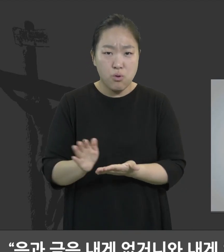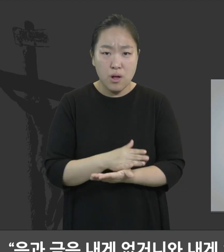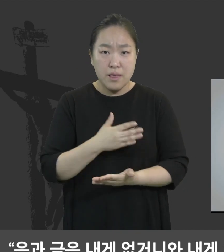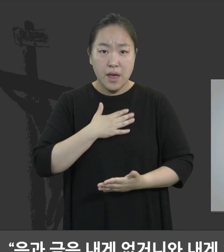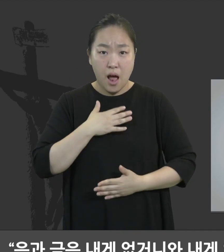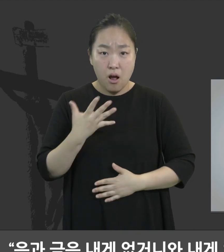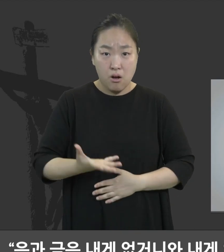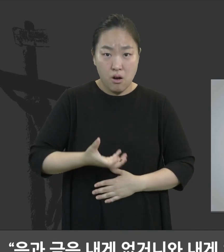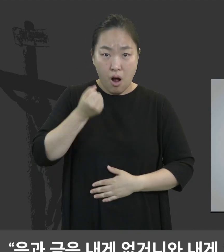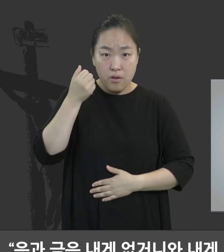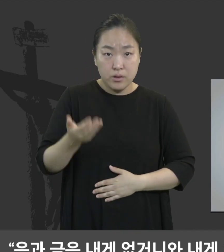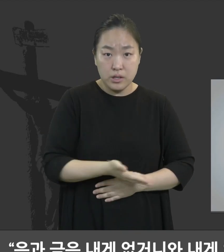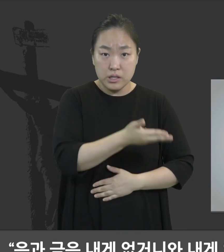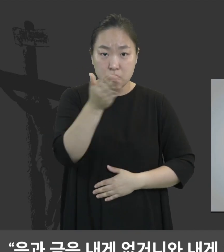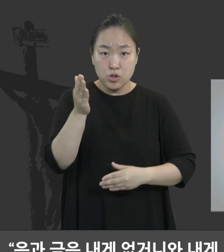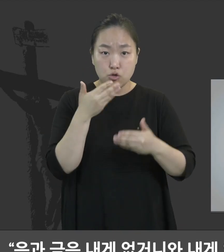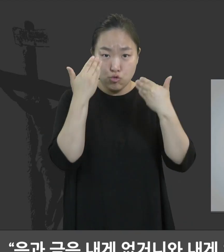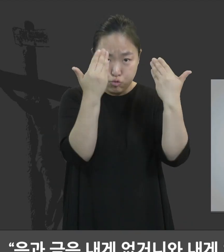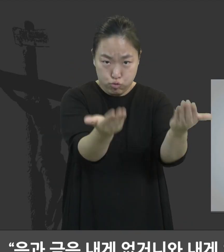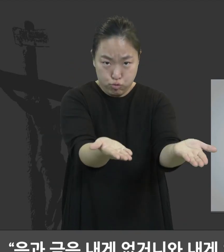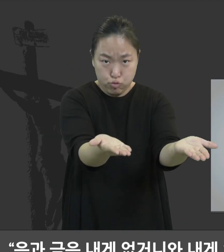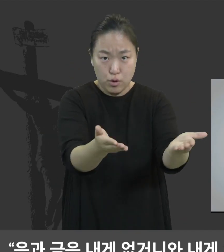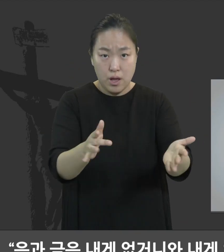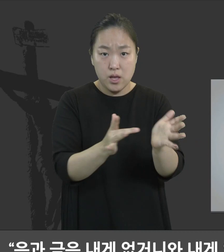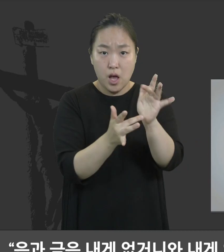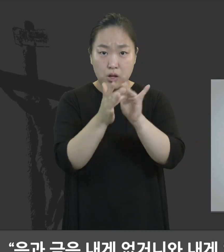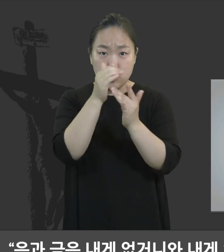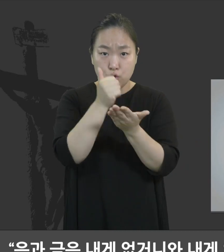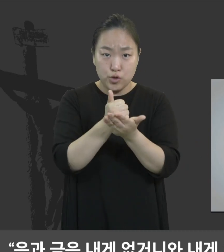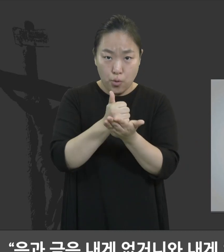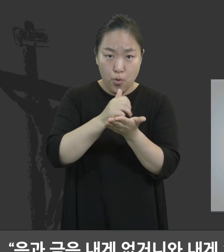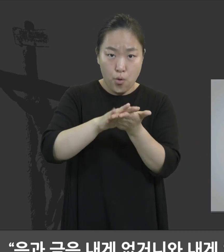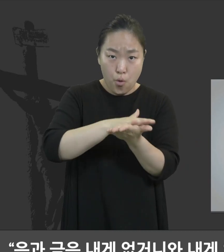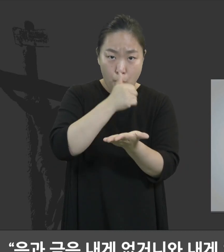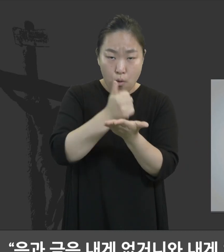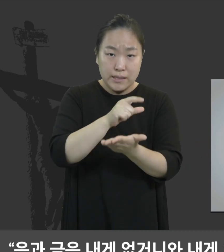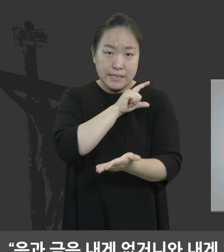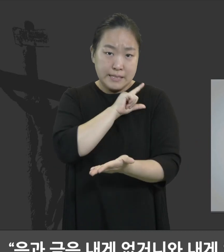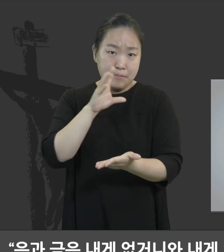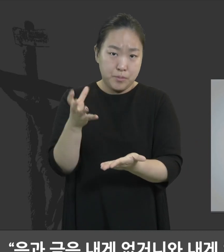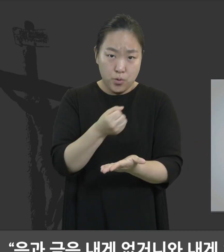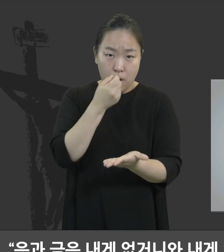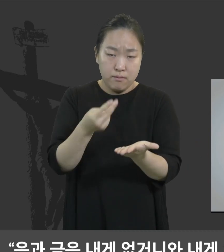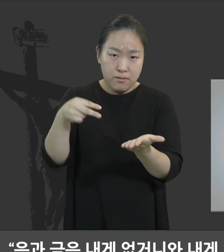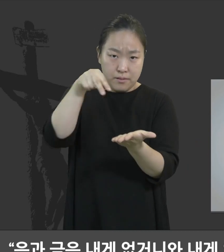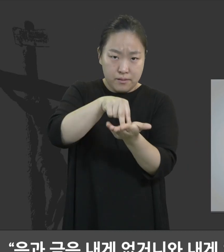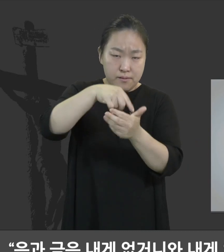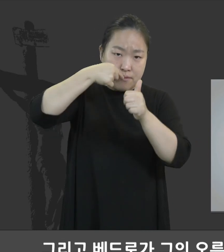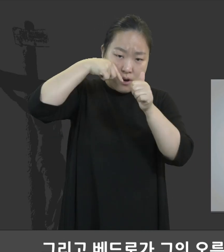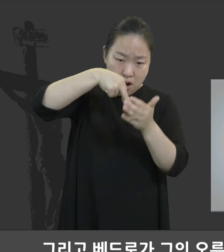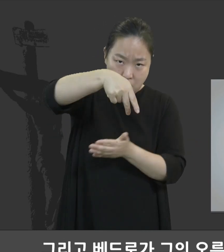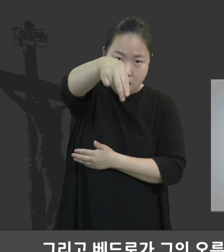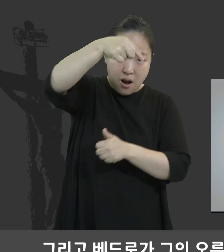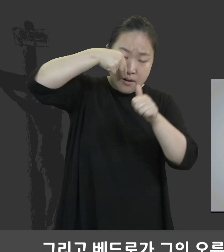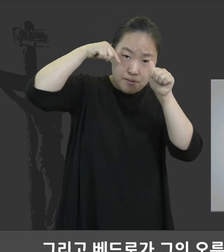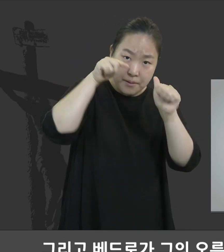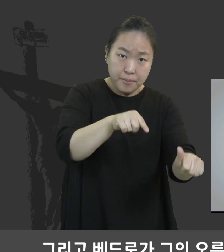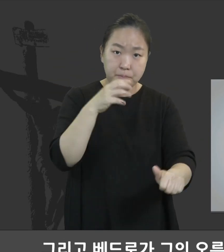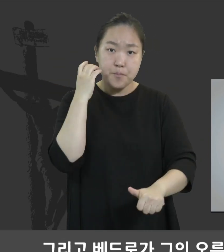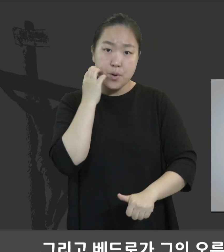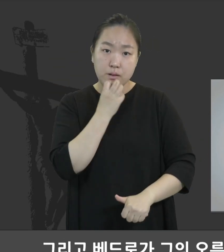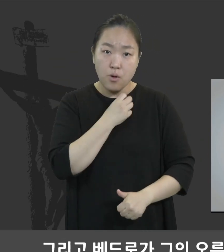있는 이것을 네게 주노니 나사렛 예수 그리스도의 이름으로 일어나 걸으라.